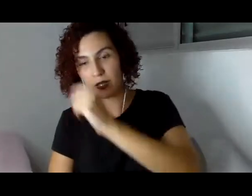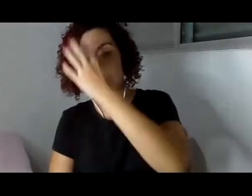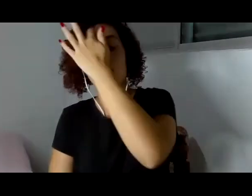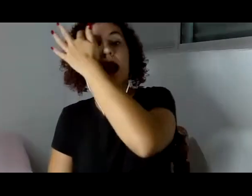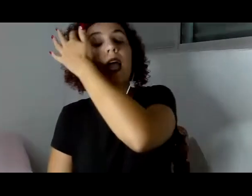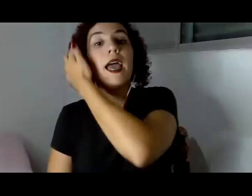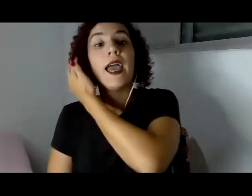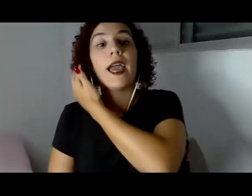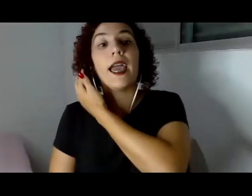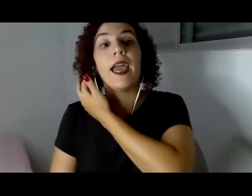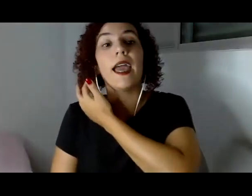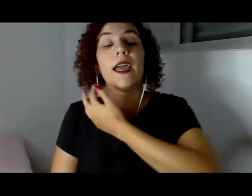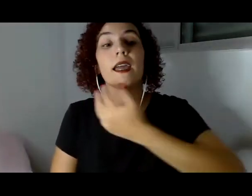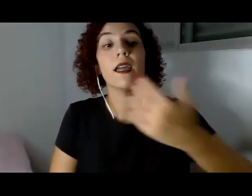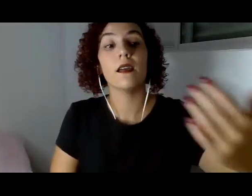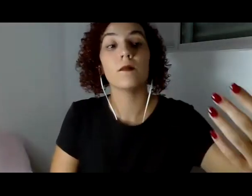de Libras.